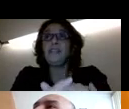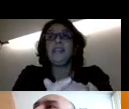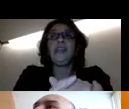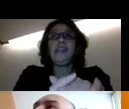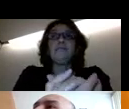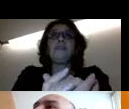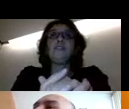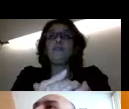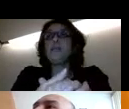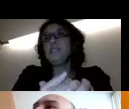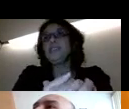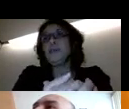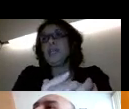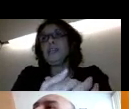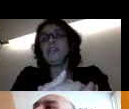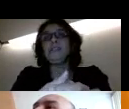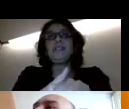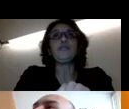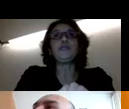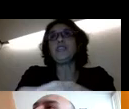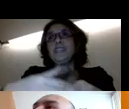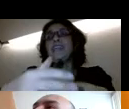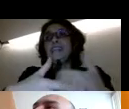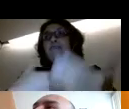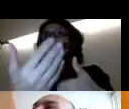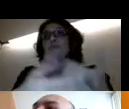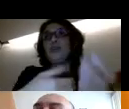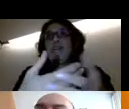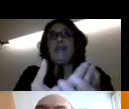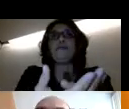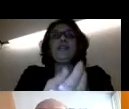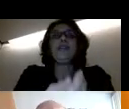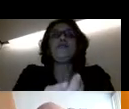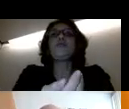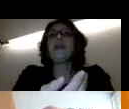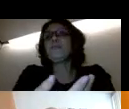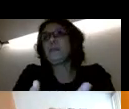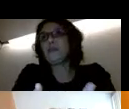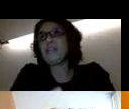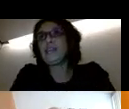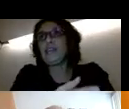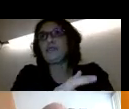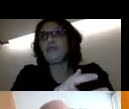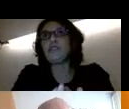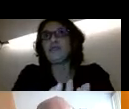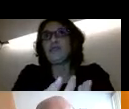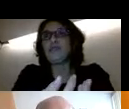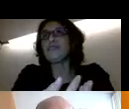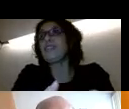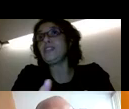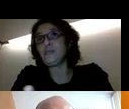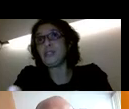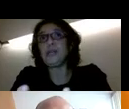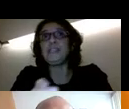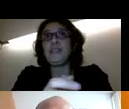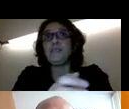estudiadas, nos permiten también reconocer que podemos formar mejores estudiantes sordos,